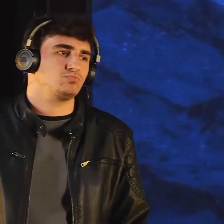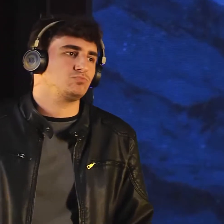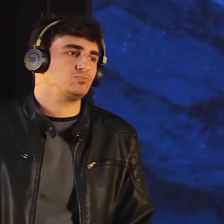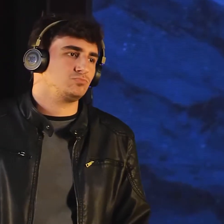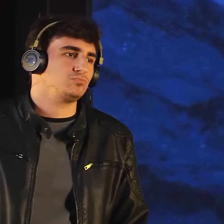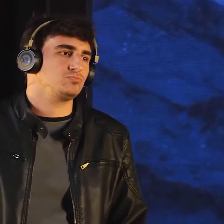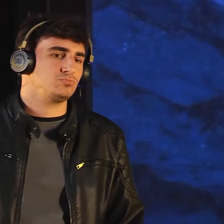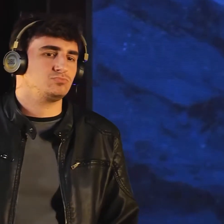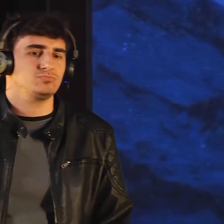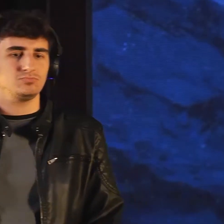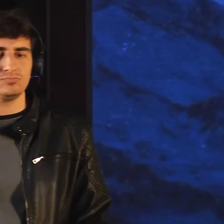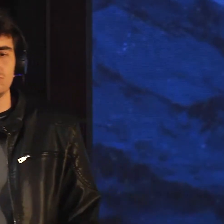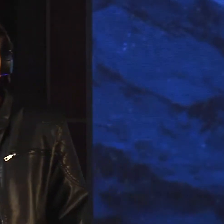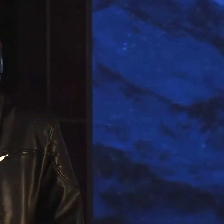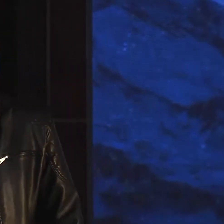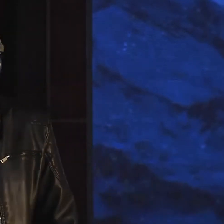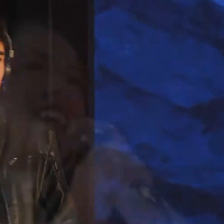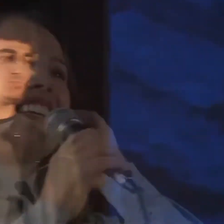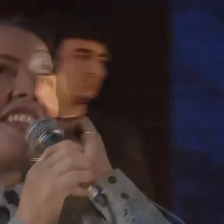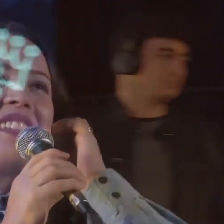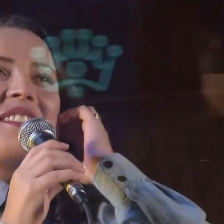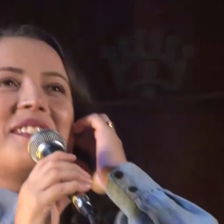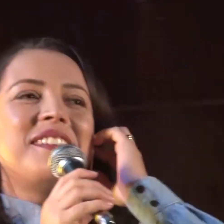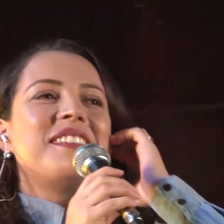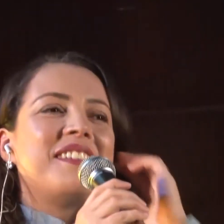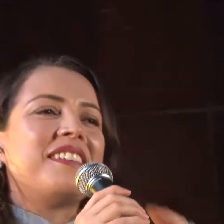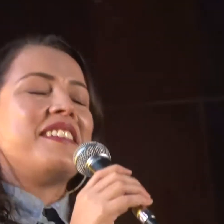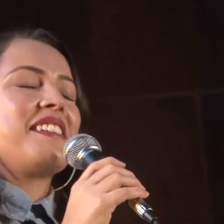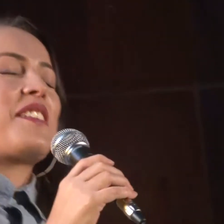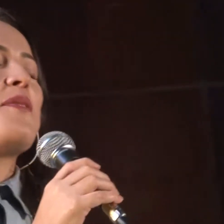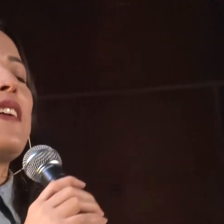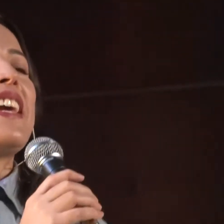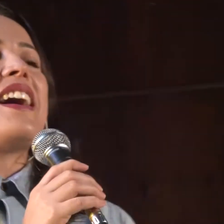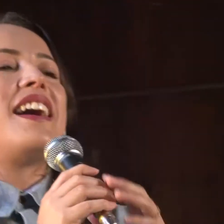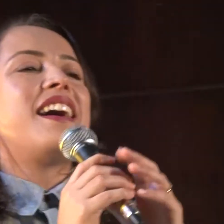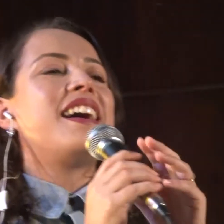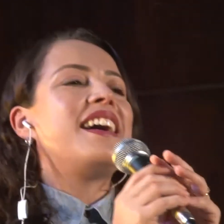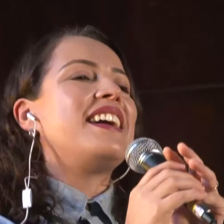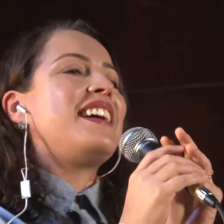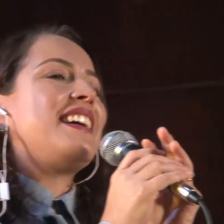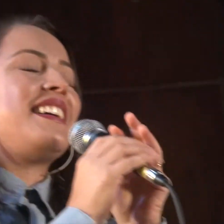verteu. A ordem é avançar em Jesus,